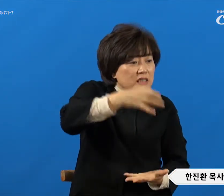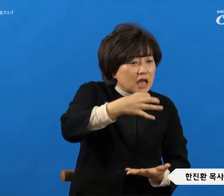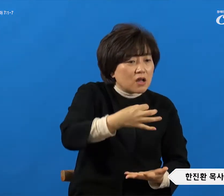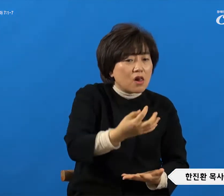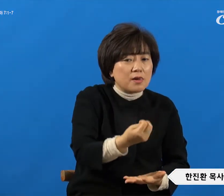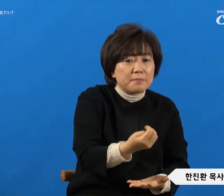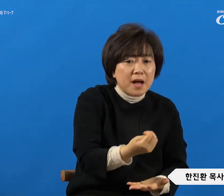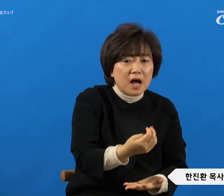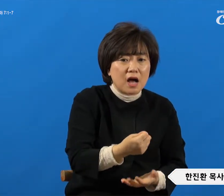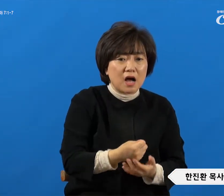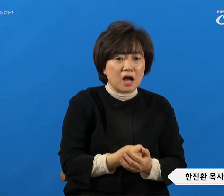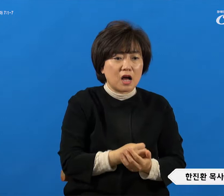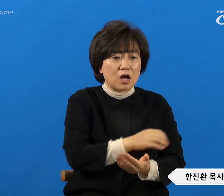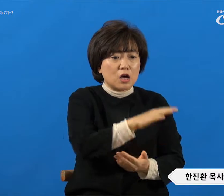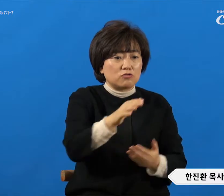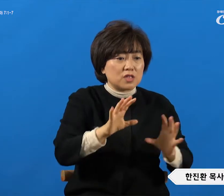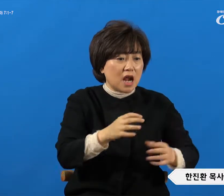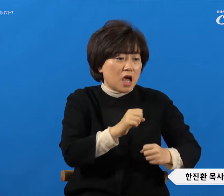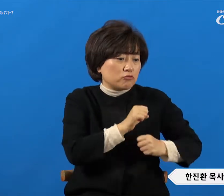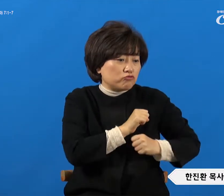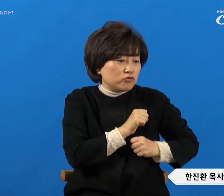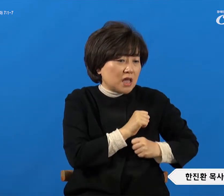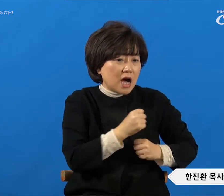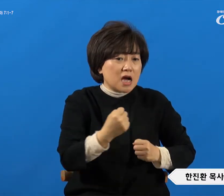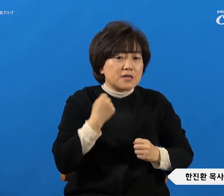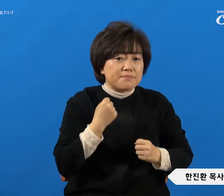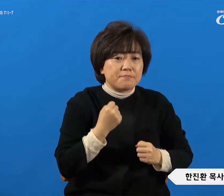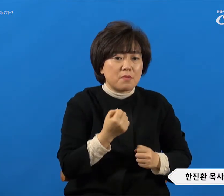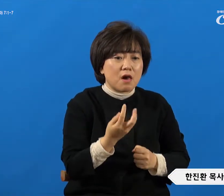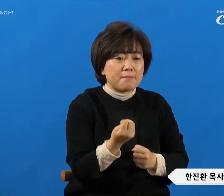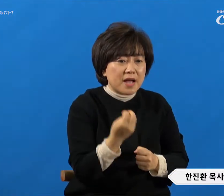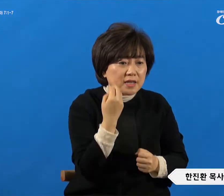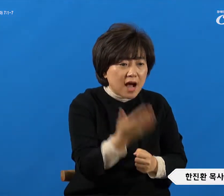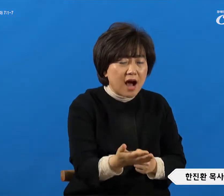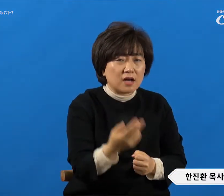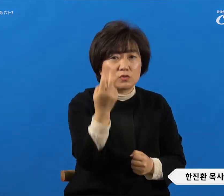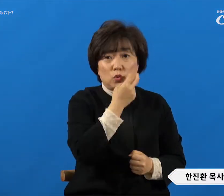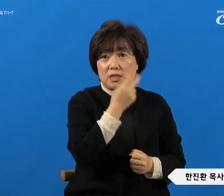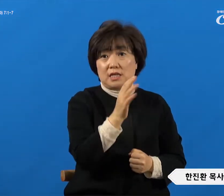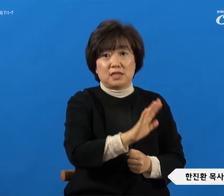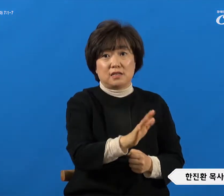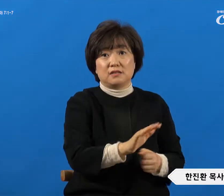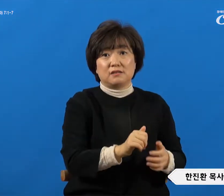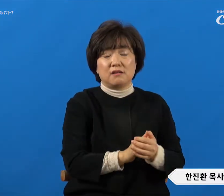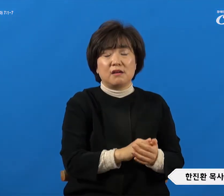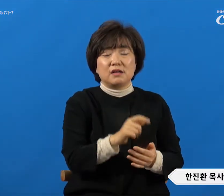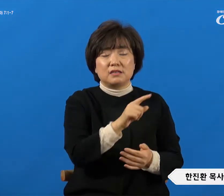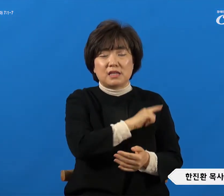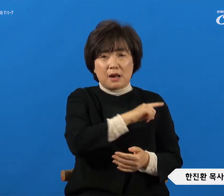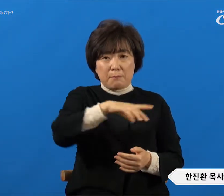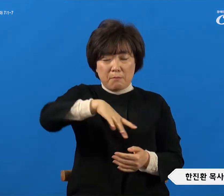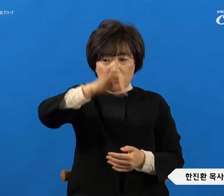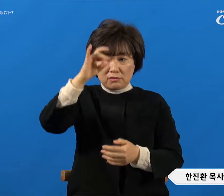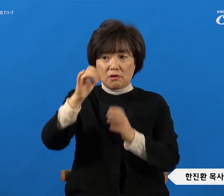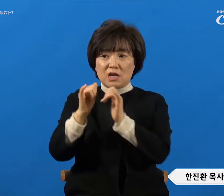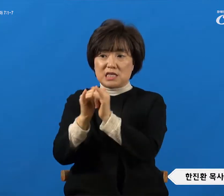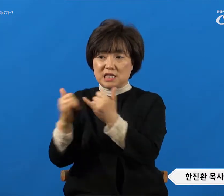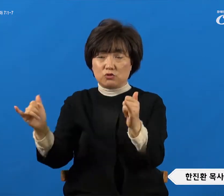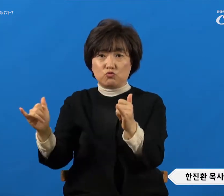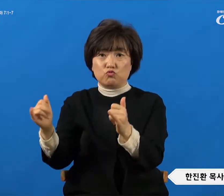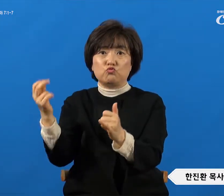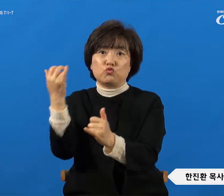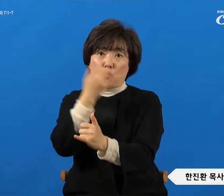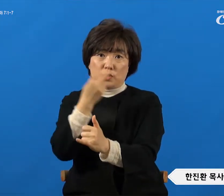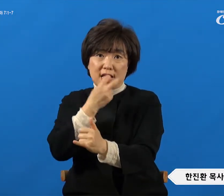우리나라의 군사력이 어떻게 되는가 그것을 조사하지 않았습니다. 그가 제일 먼저